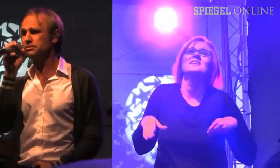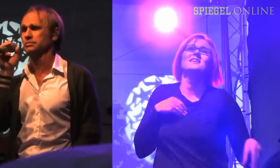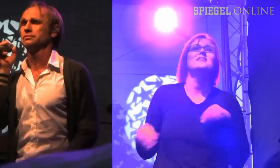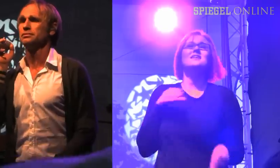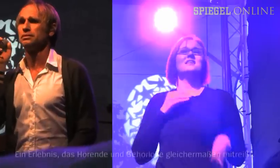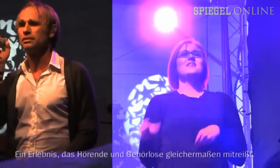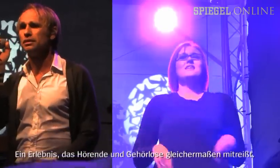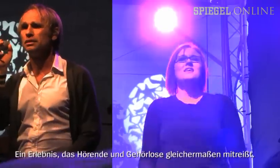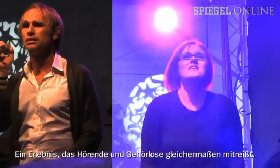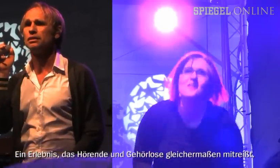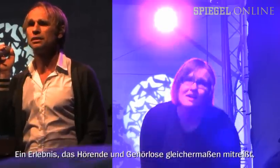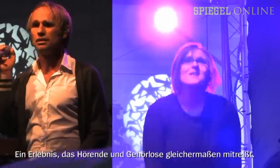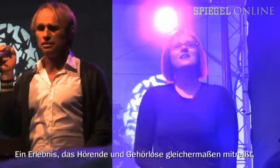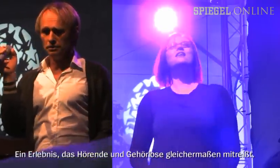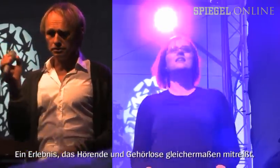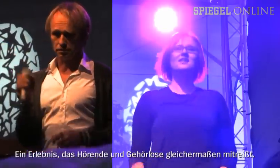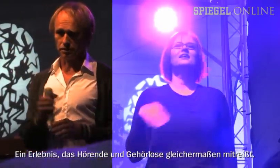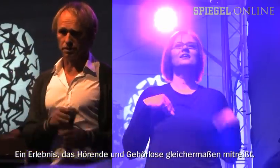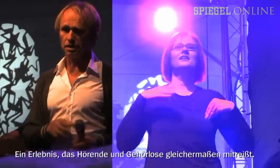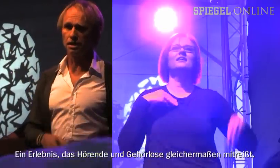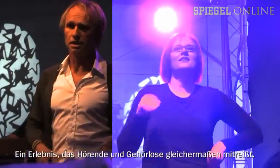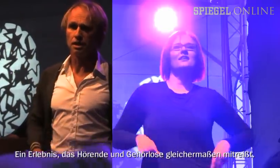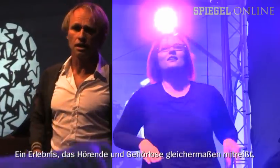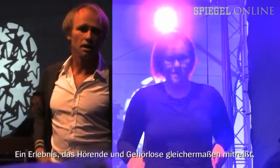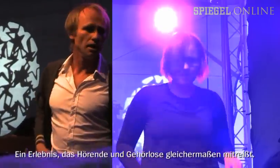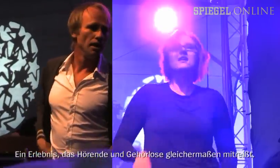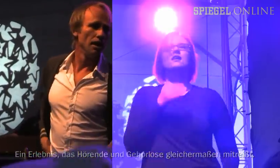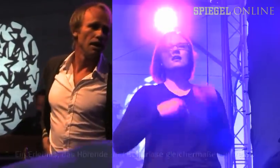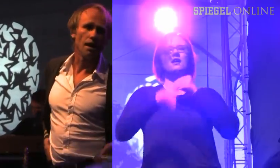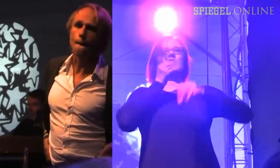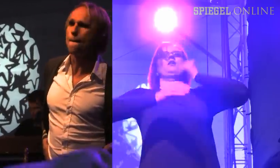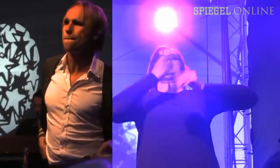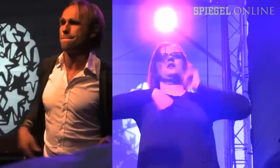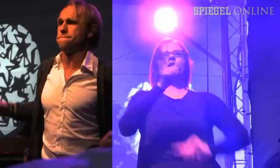Ein Erlebnis, das Hörende und Gehörlose gleichermaßen mitreißt.